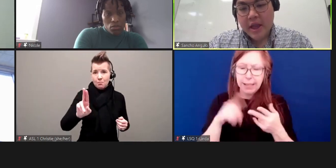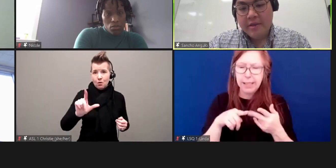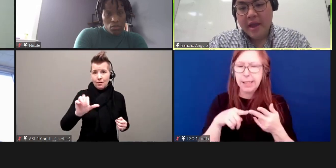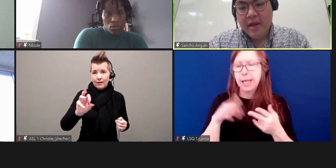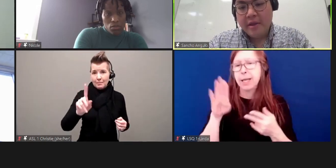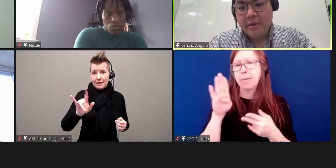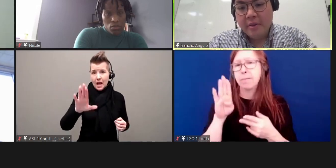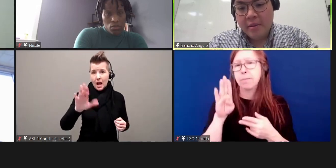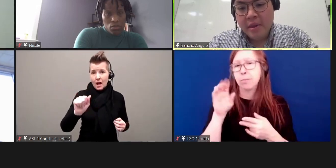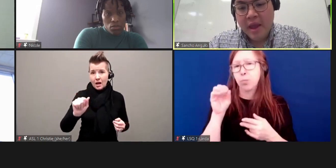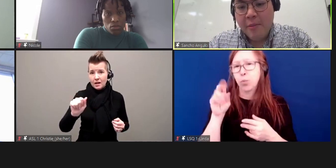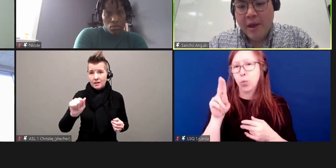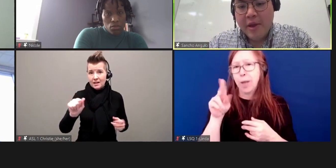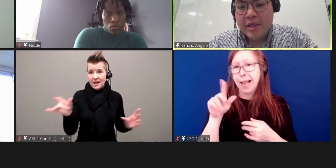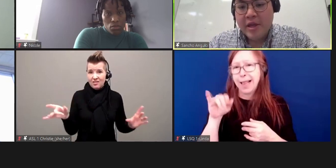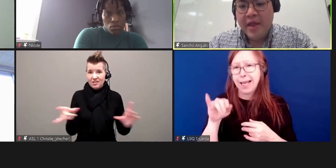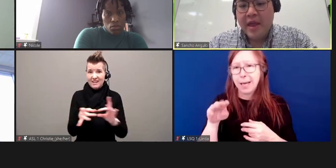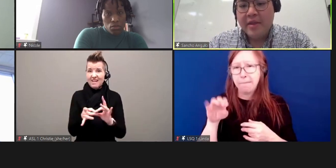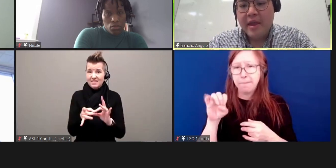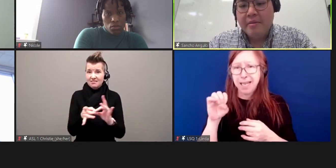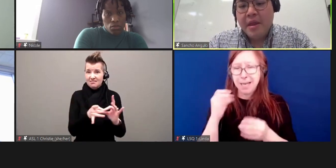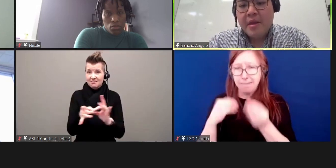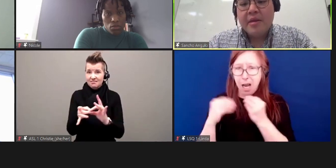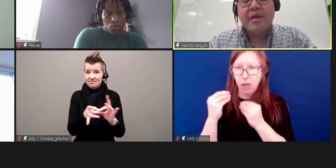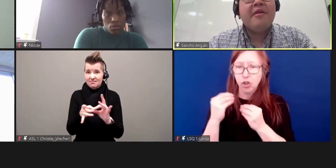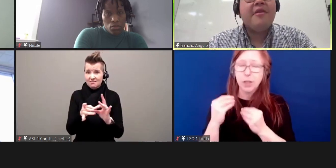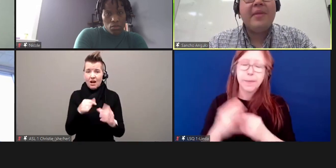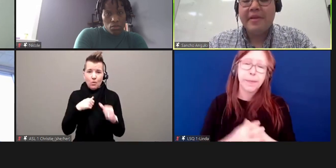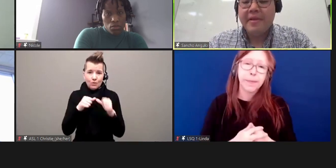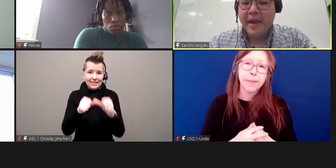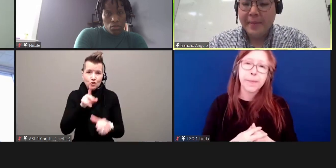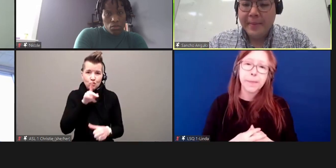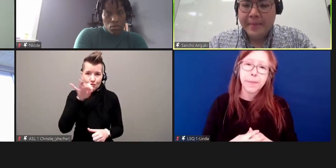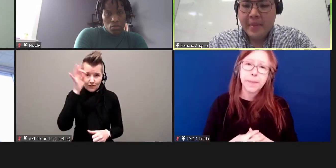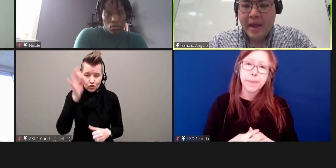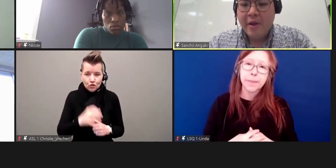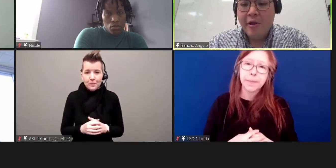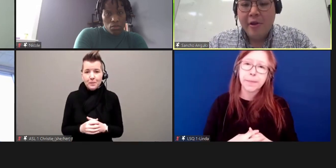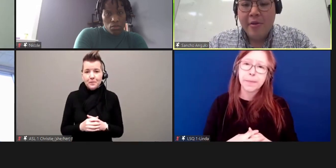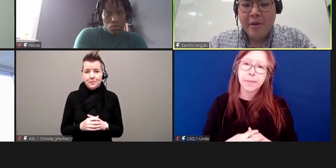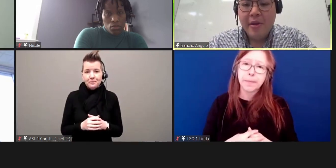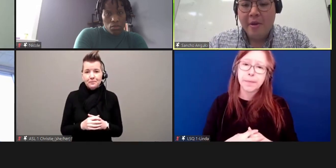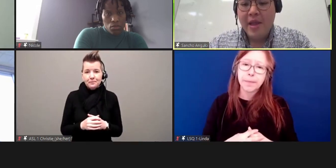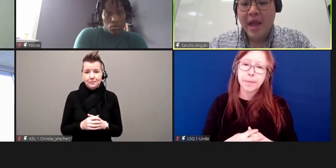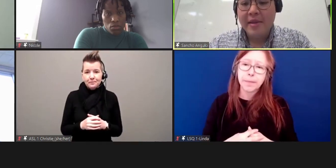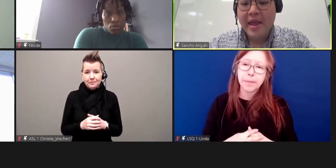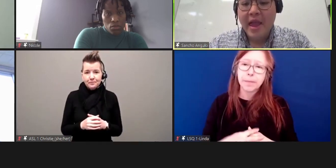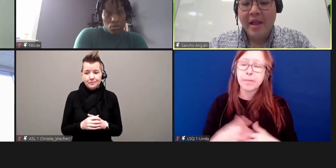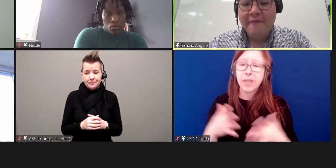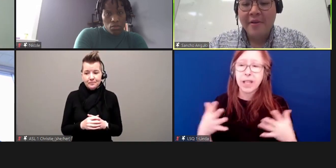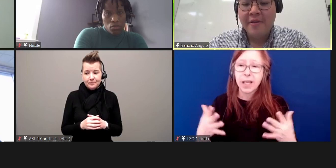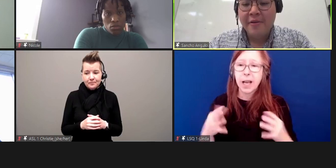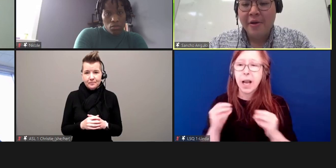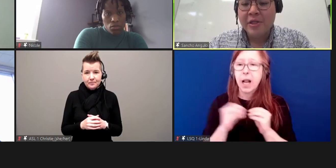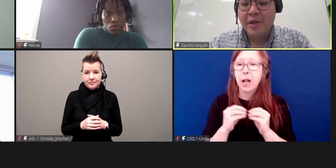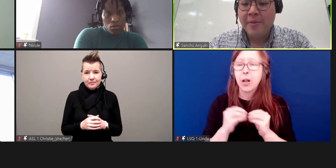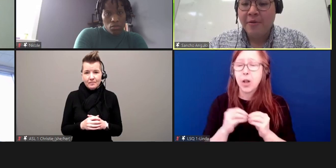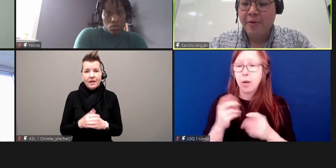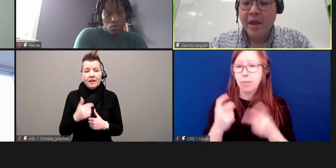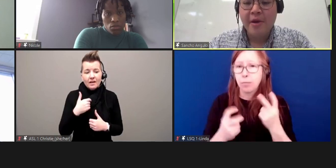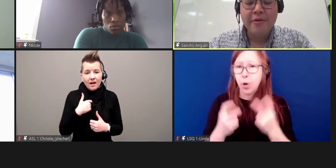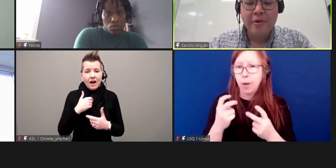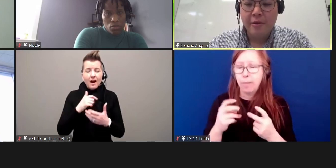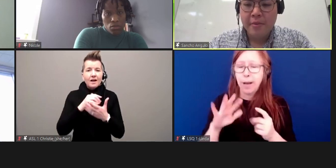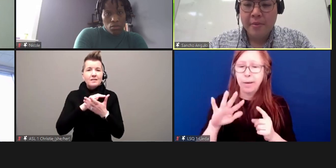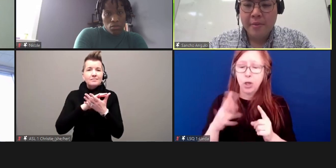sont liées. À quel point que j'avais été désensibilisé, un grand nombre de problèmes liés à la façon dont j'ai